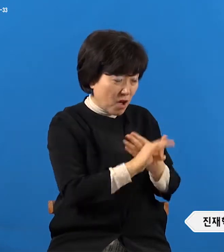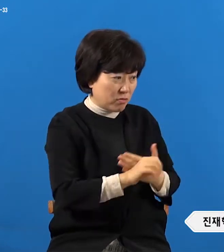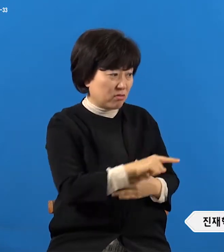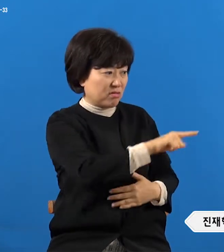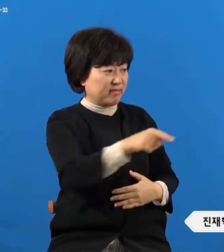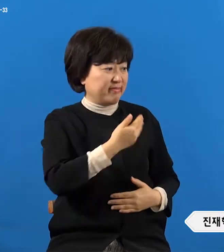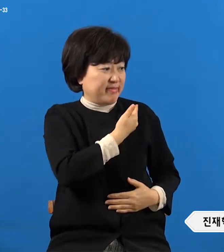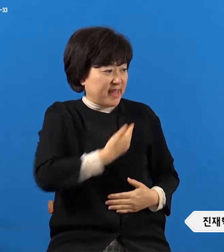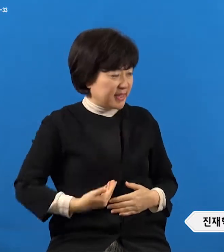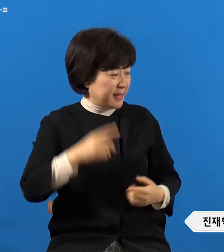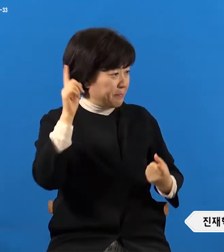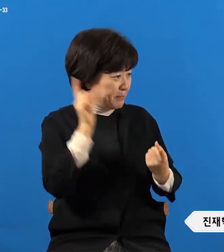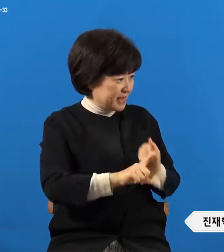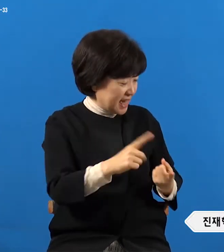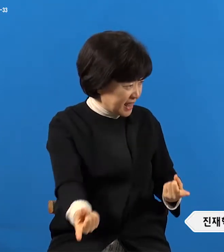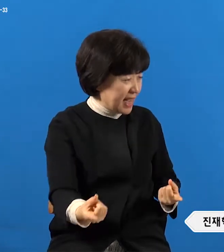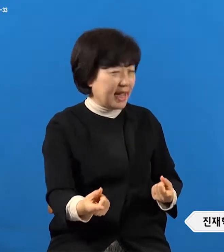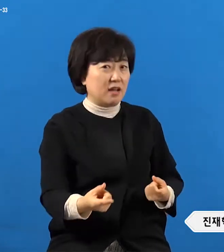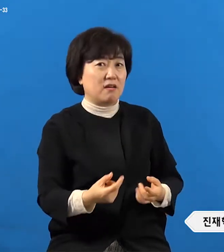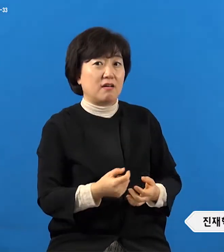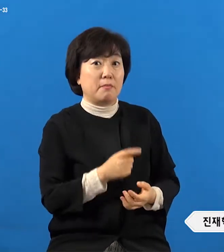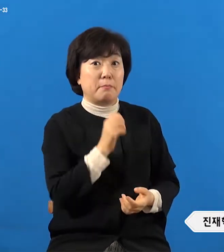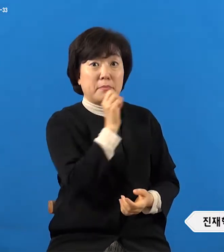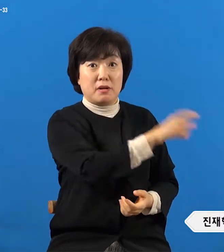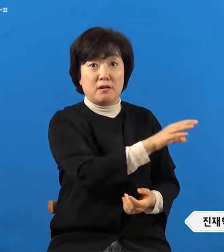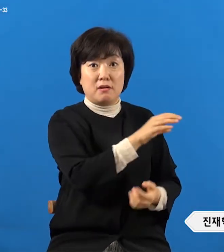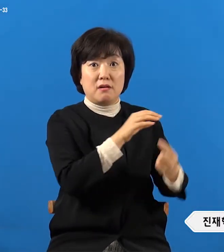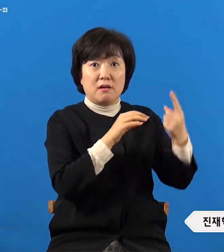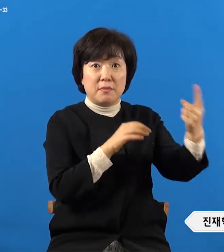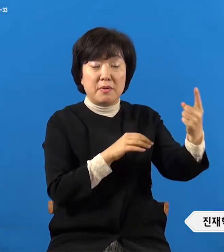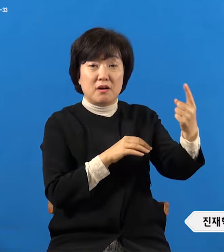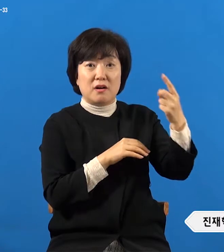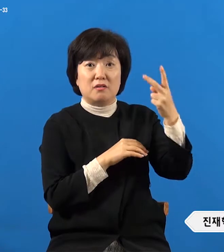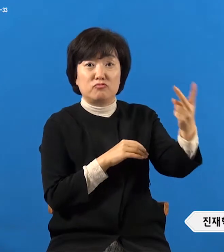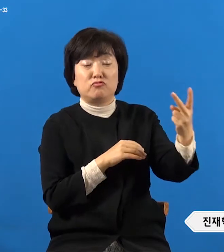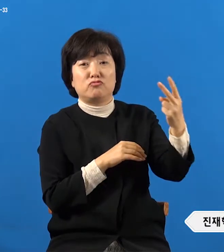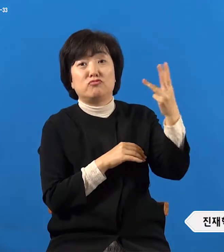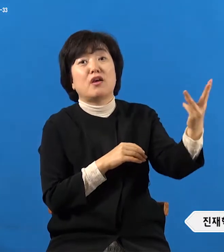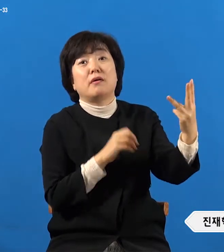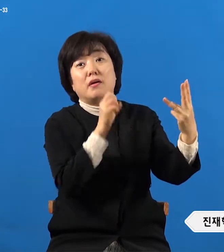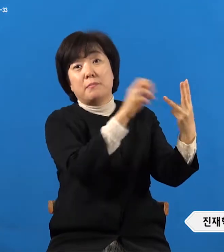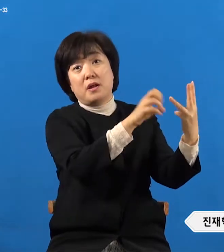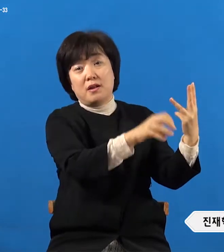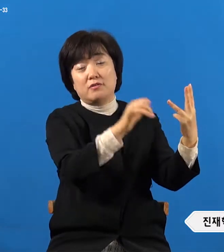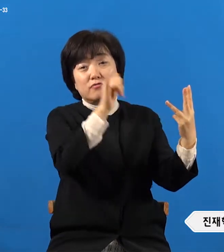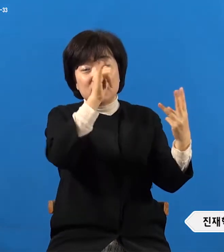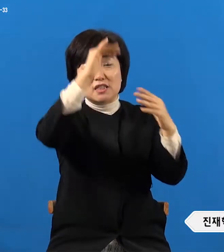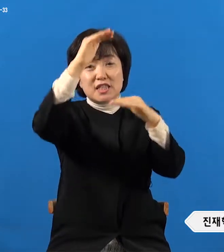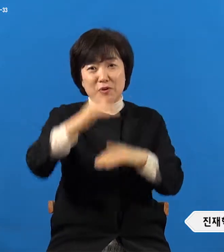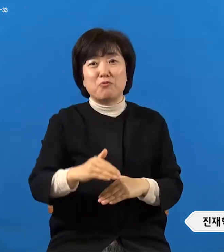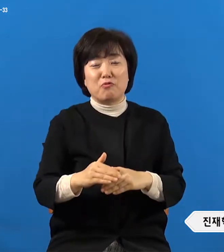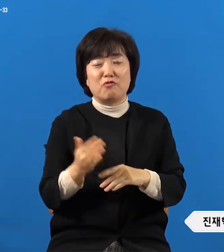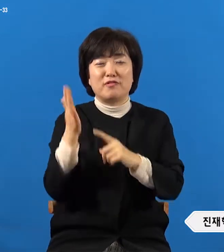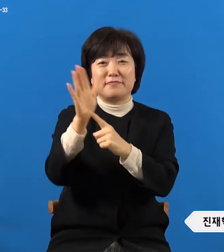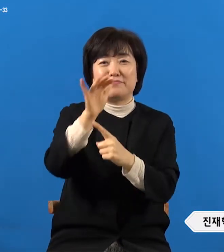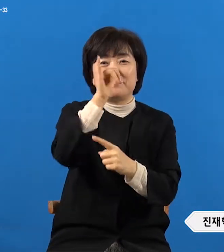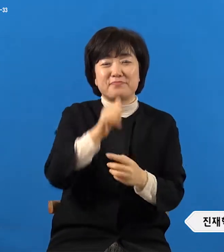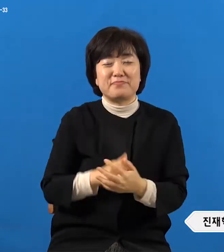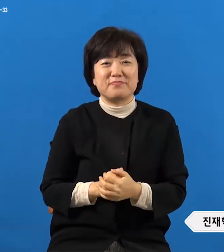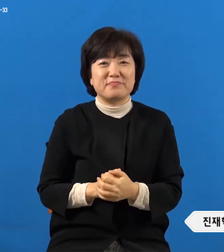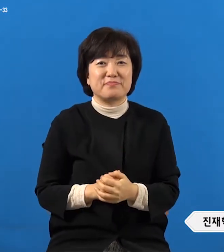내 제자가 되지 못한다라고 말씀하시는 장면을 성경은